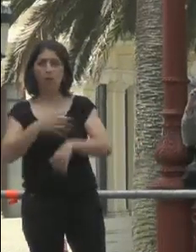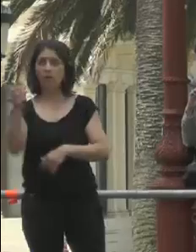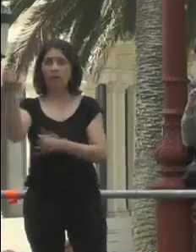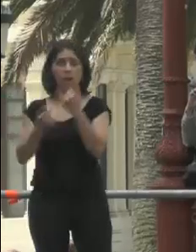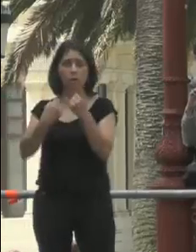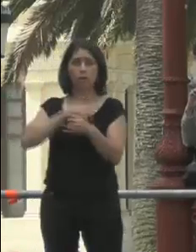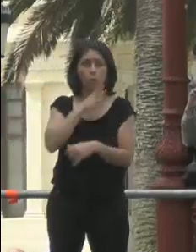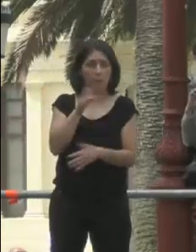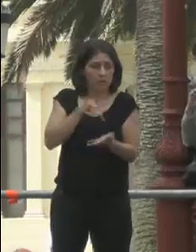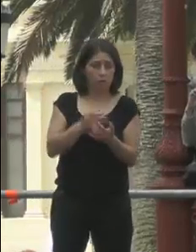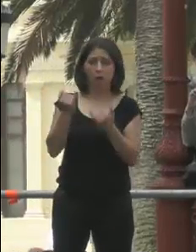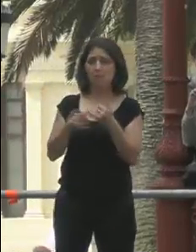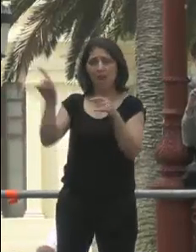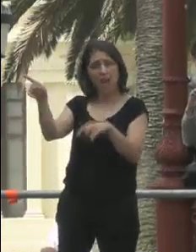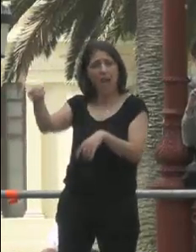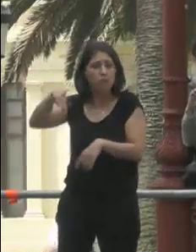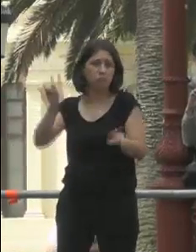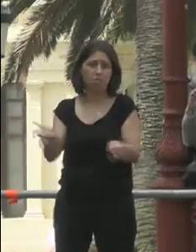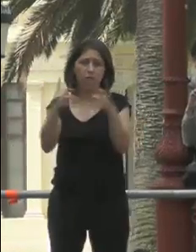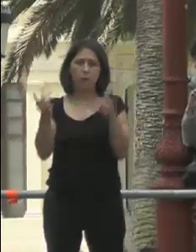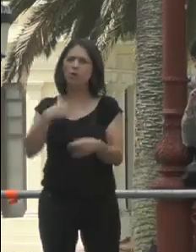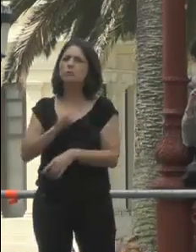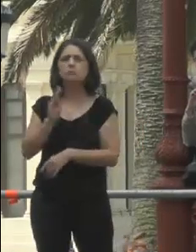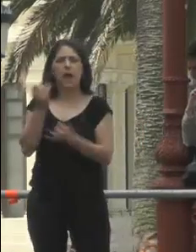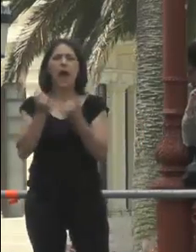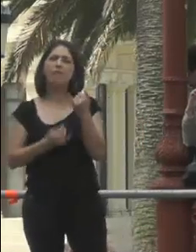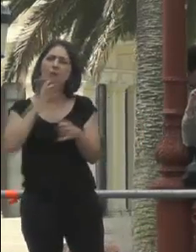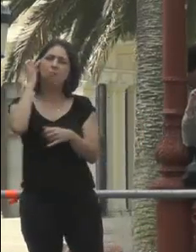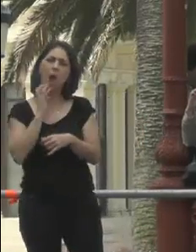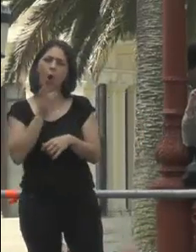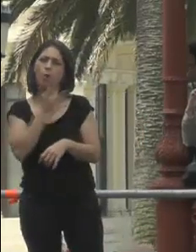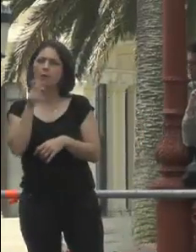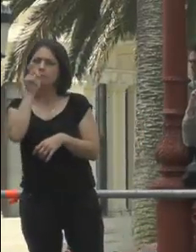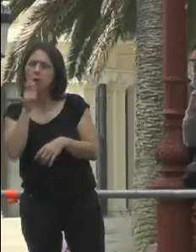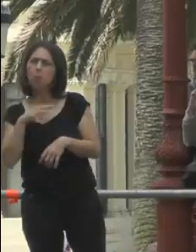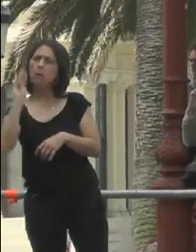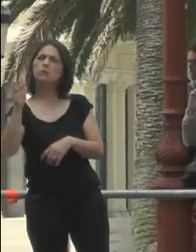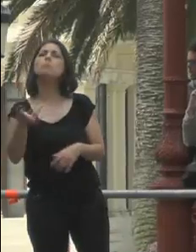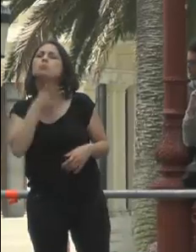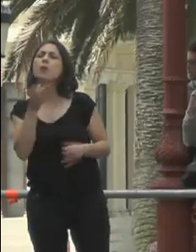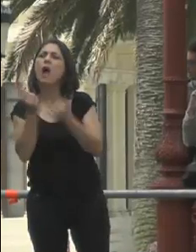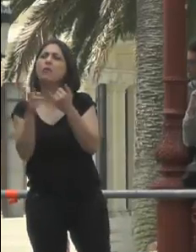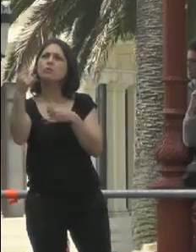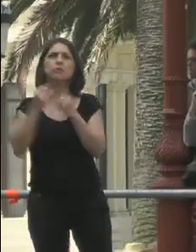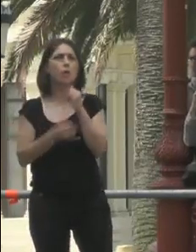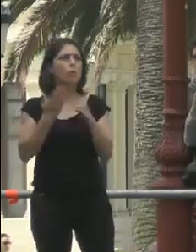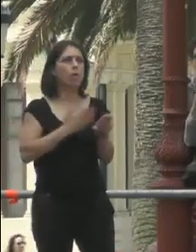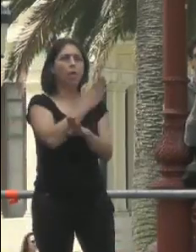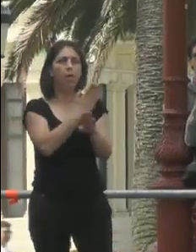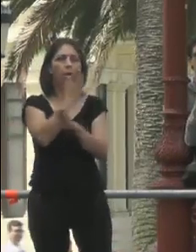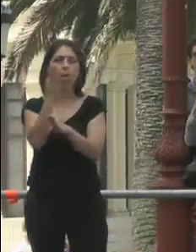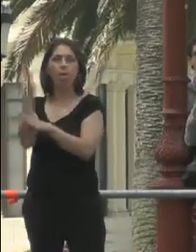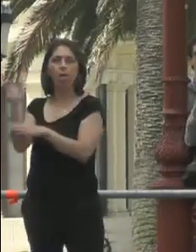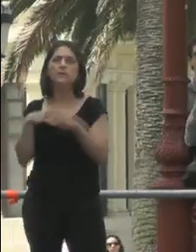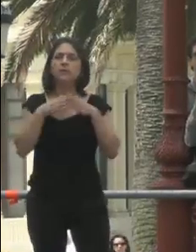pase. E é por iso que nós lle preguntamos ao señor Rajoy e ao señor Feijóo por que se dedican a ir de cóctel en cóctel e de